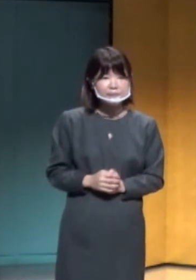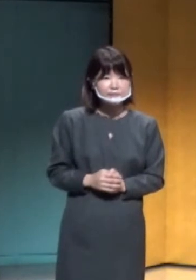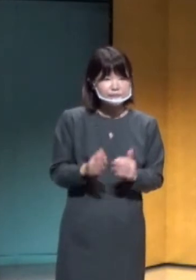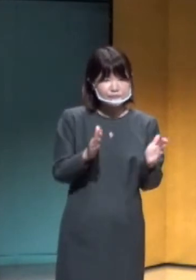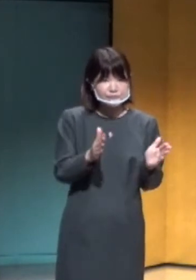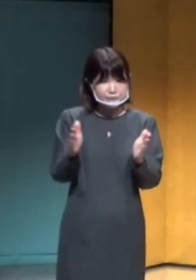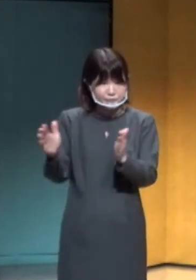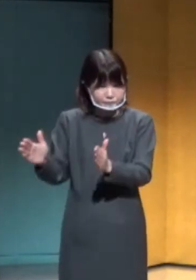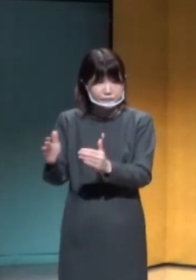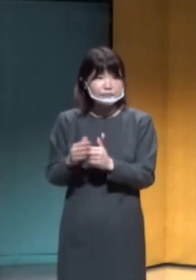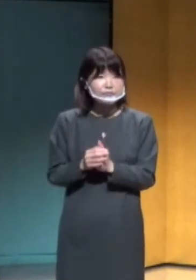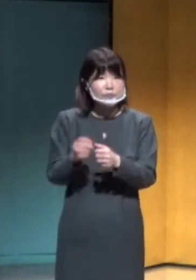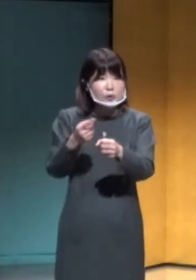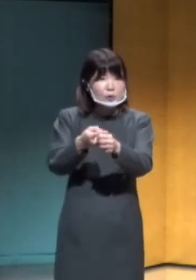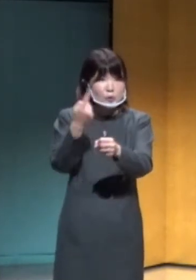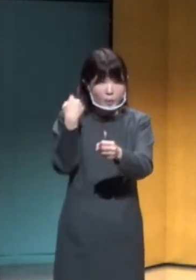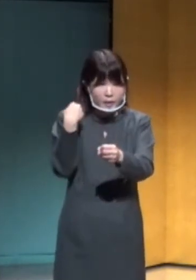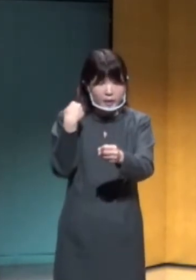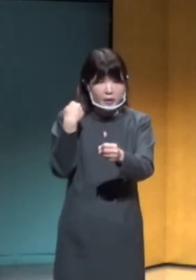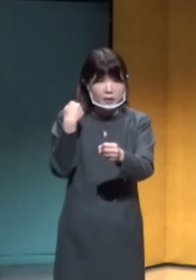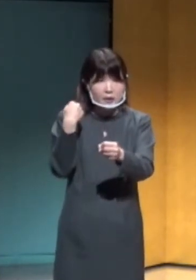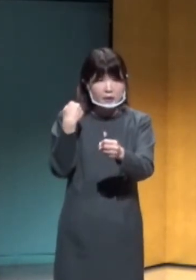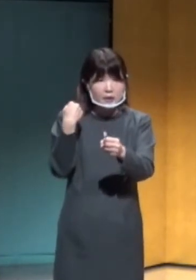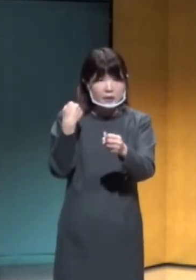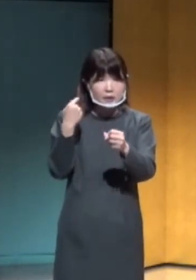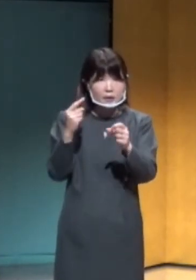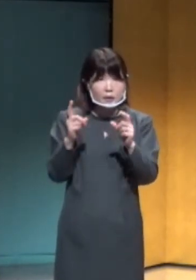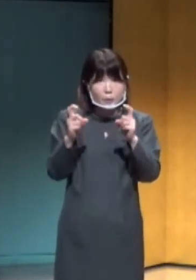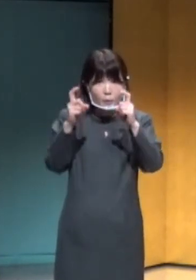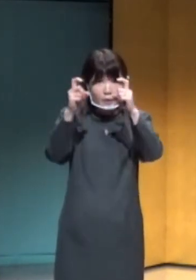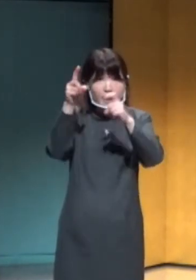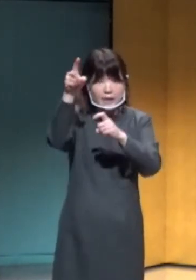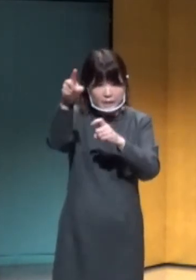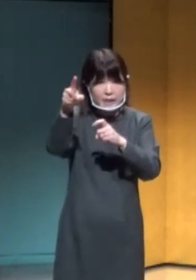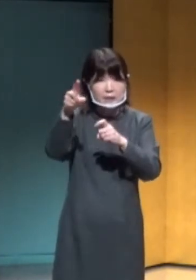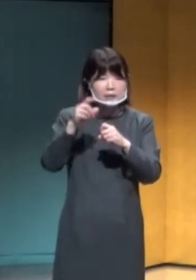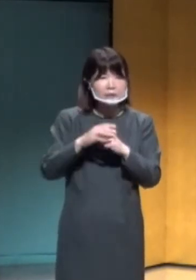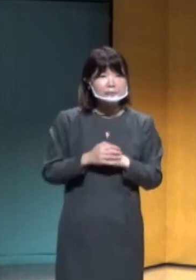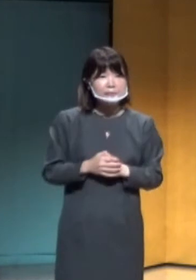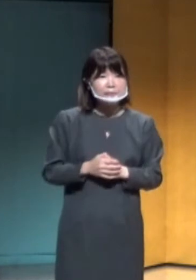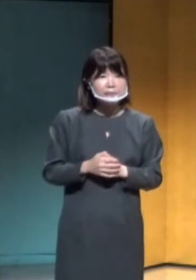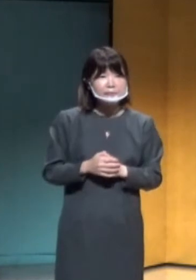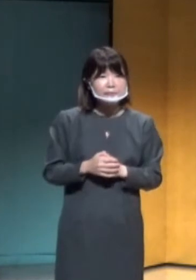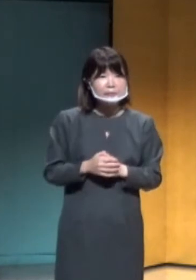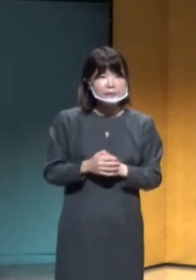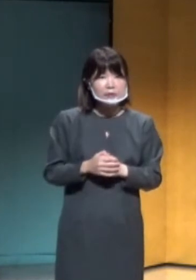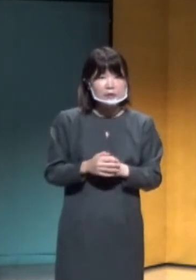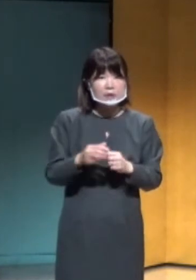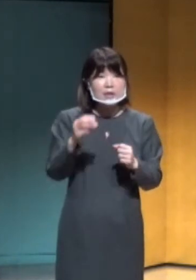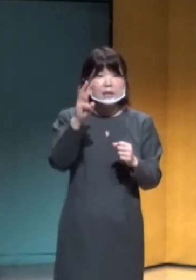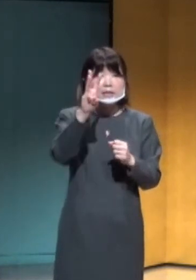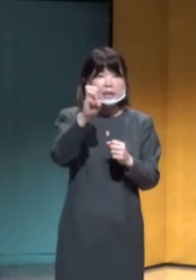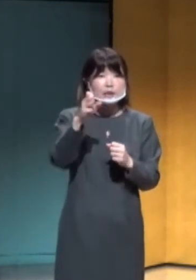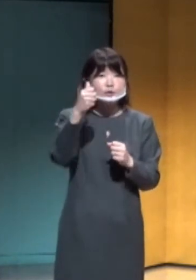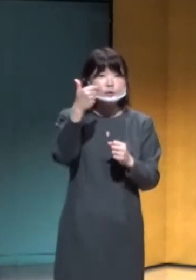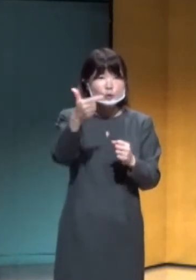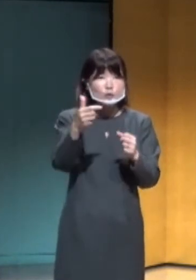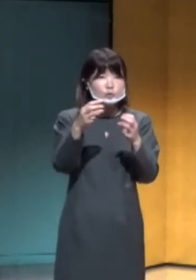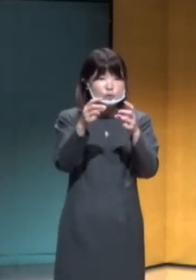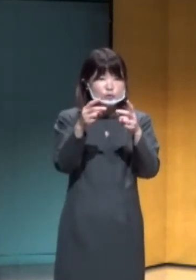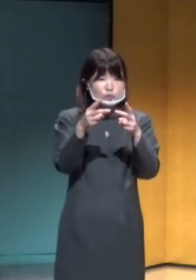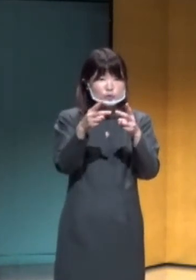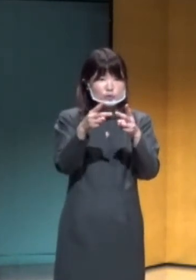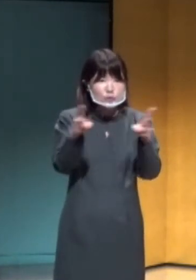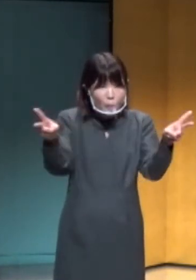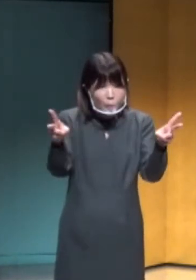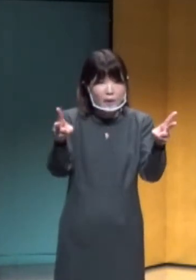さらには昨年の国会におきまして、臨時国会におきましては36兆円の大きな補正予算を可決